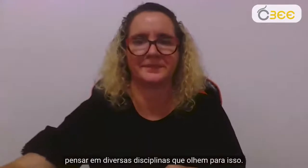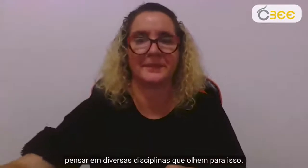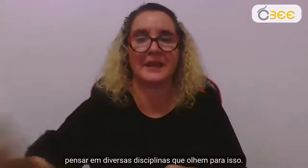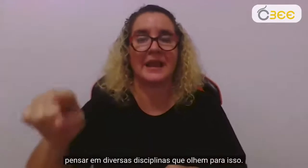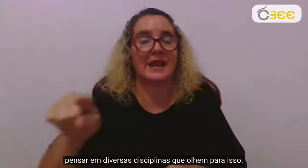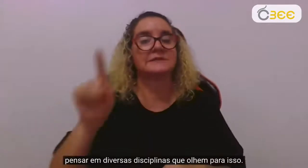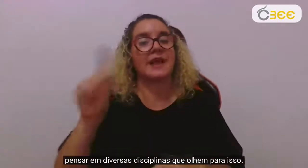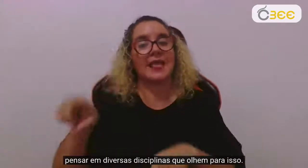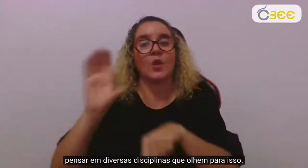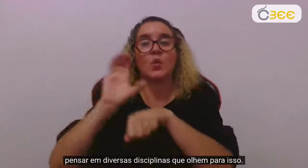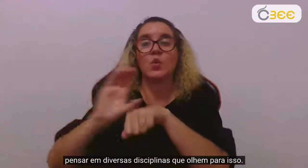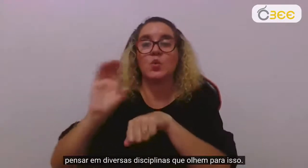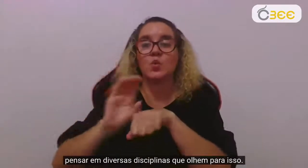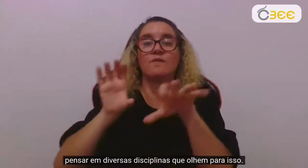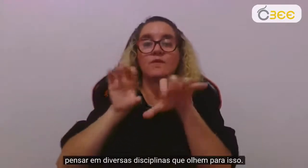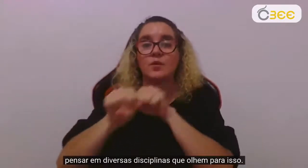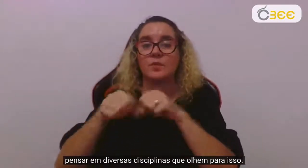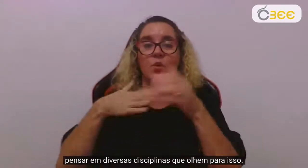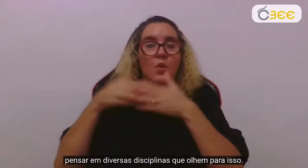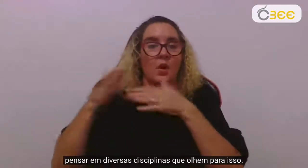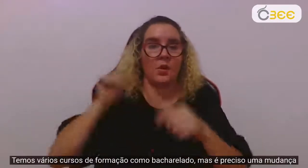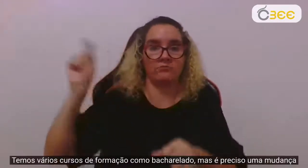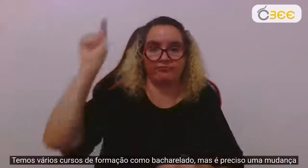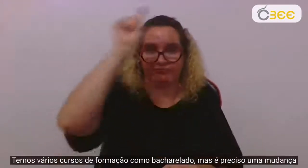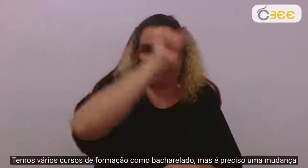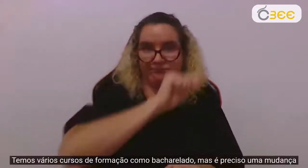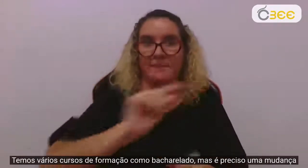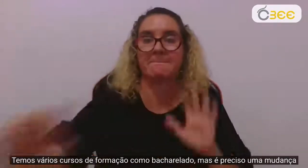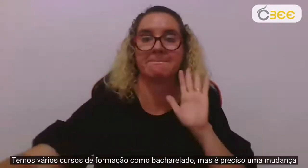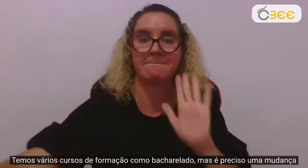pensar em diversas disciplinas que olhem para isso.